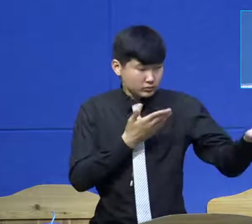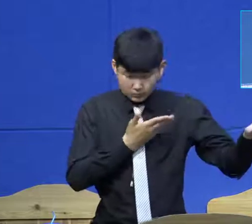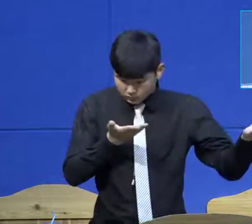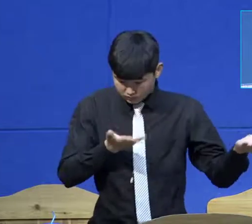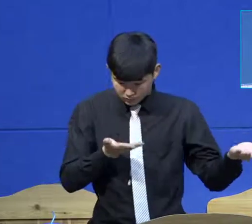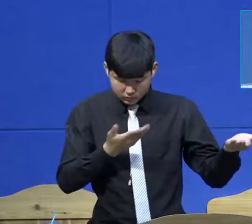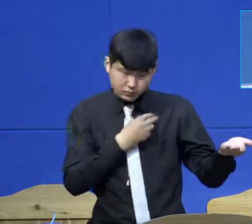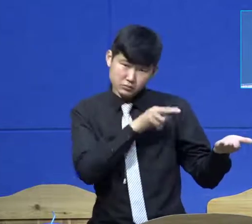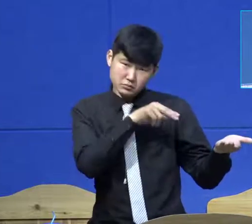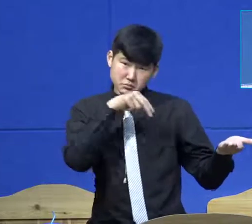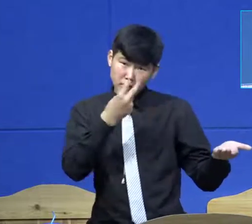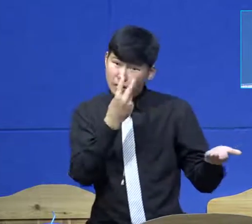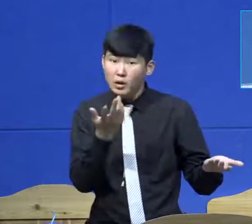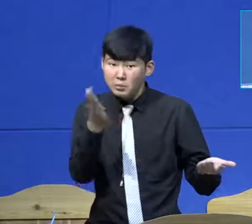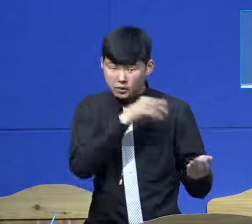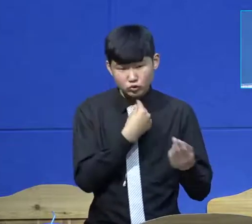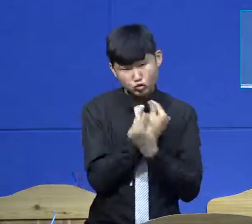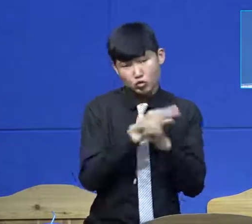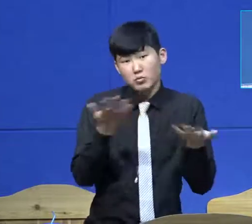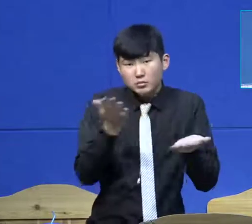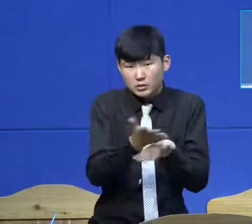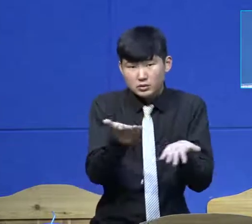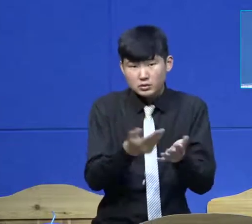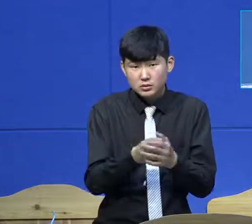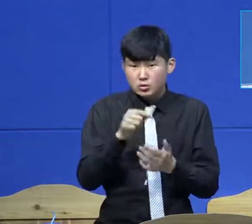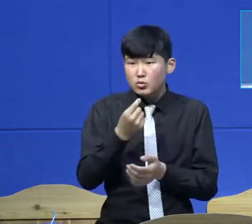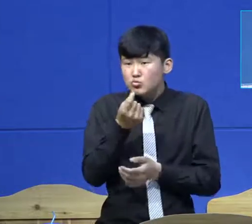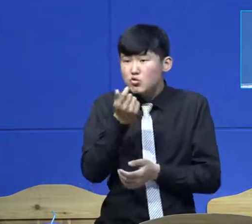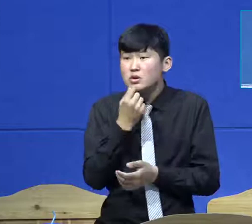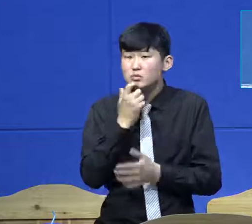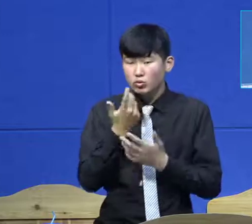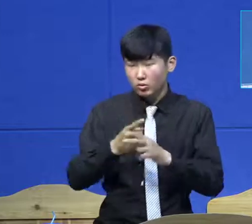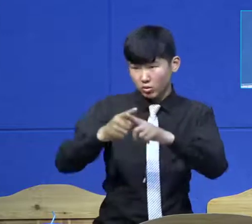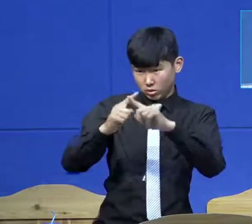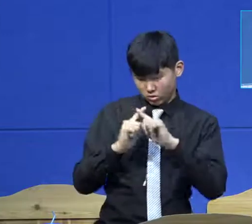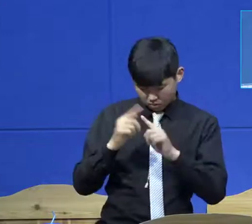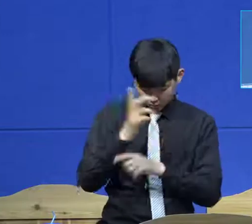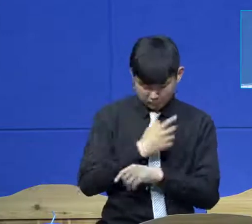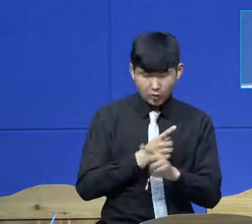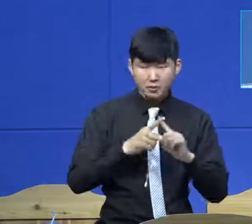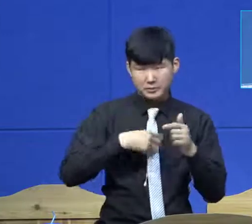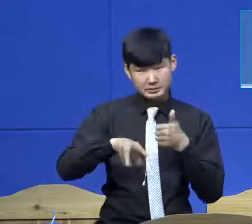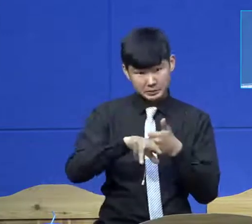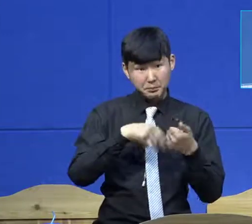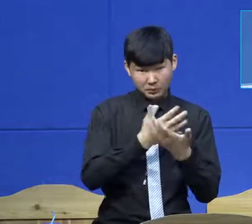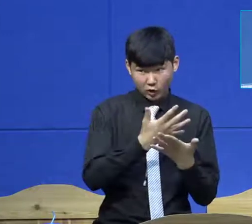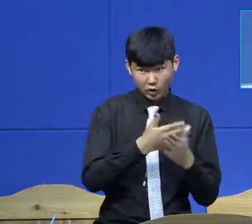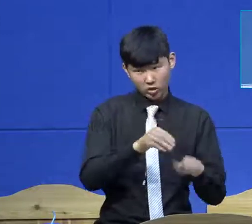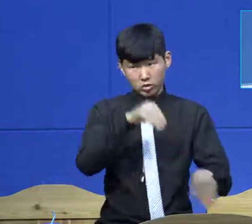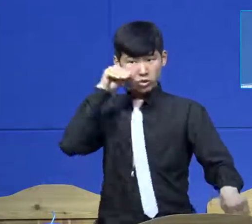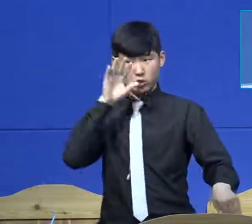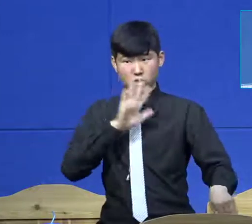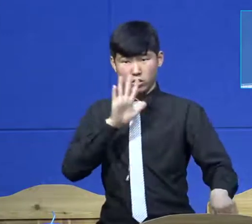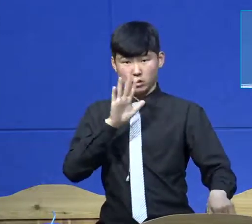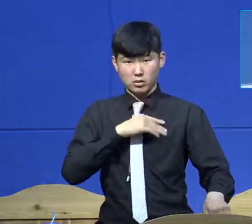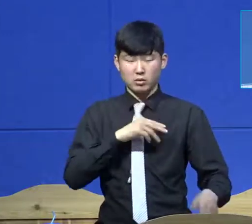байгаа. Энэ зэргийн хэцүү зүйл хойроо цайранд орлоо гэд бид нар сайн мэдээ тараахаас хойш ухарч